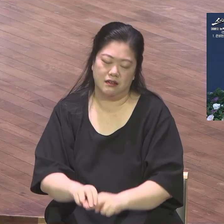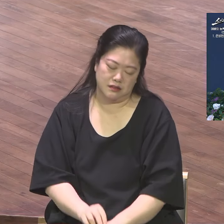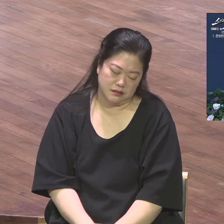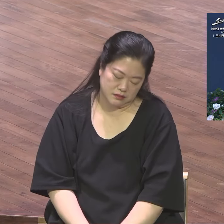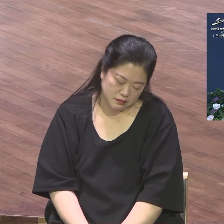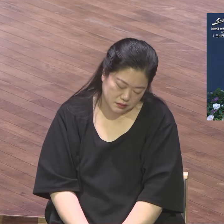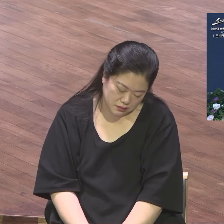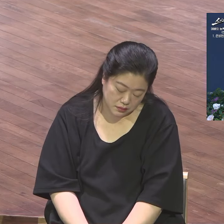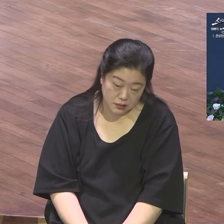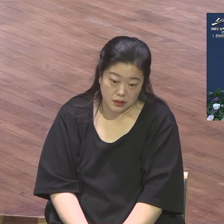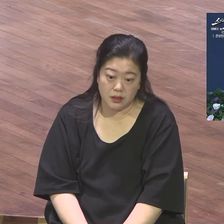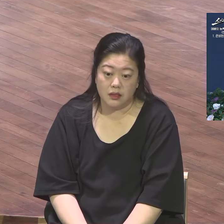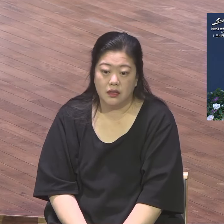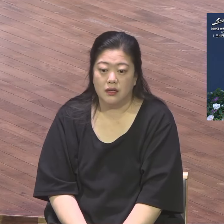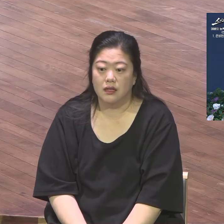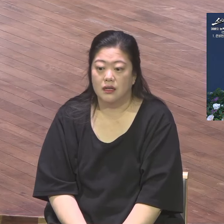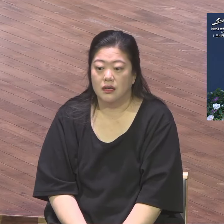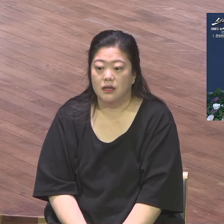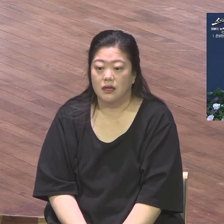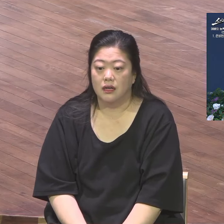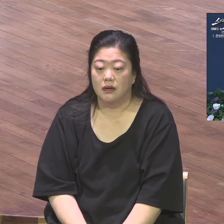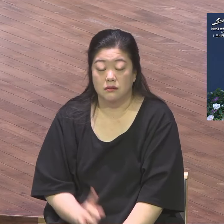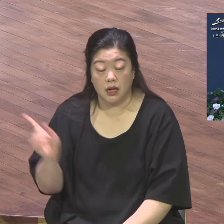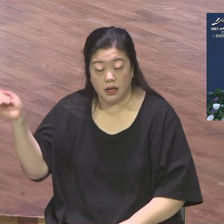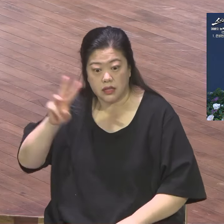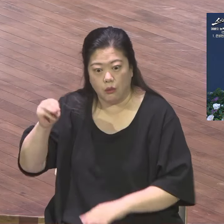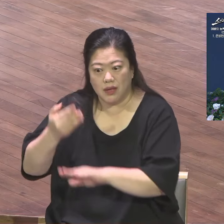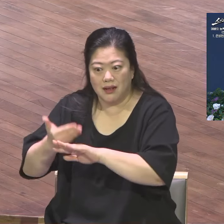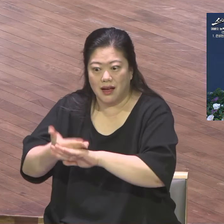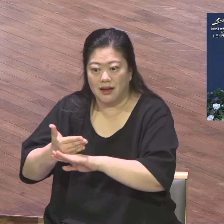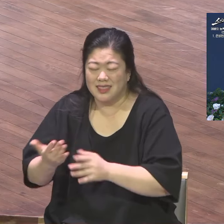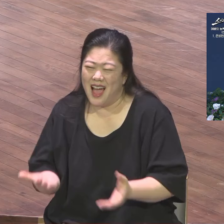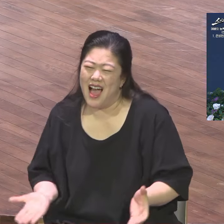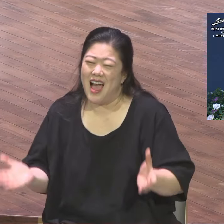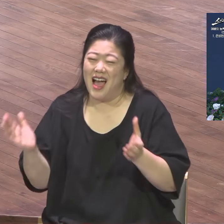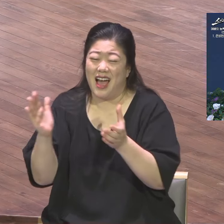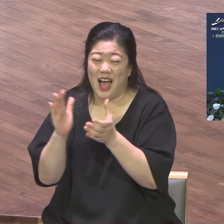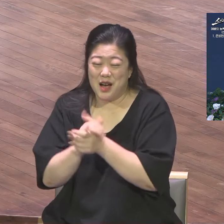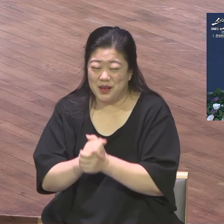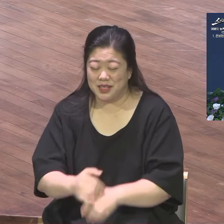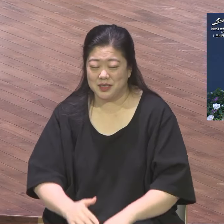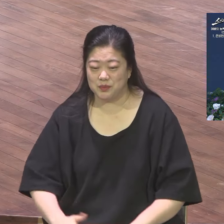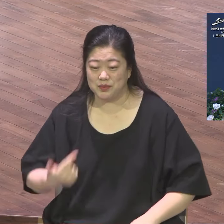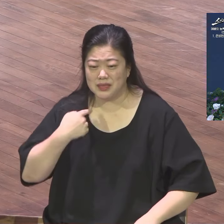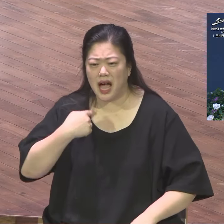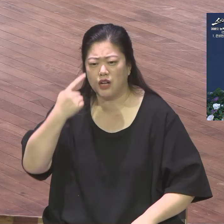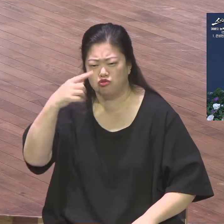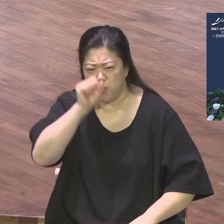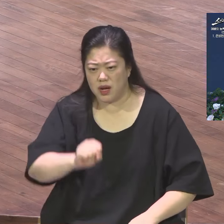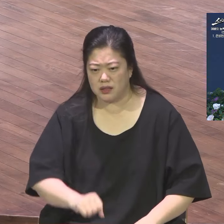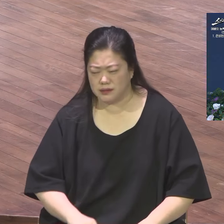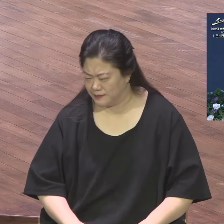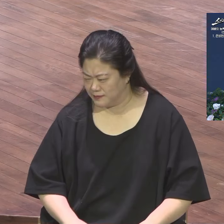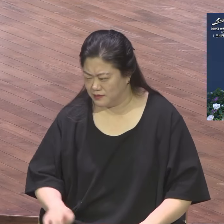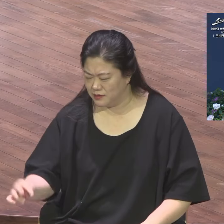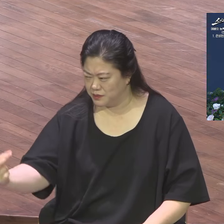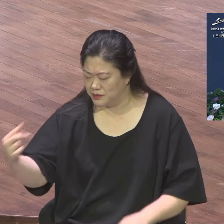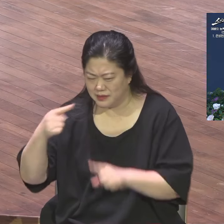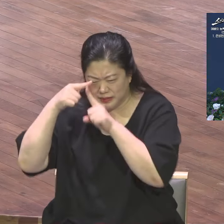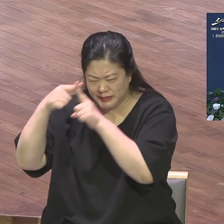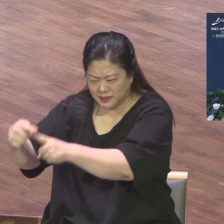찬양대들이. 우리 교회는 안 그렇잖아요. 졸다가나 바로 잘려요, 그냥. 그런 찬양 하나를